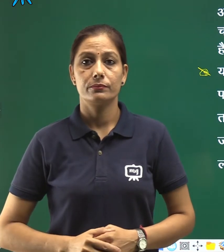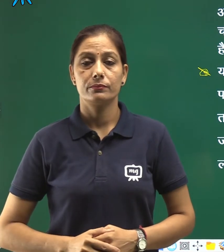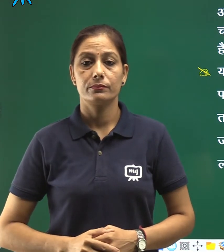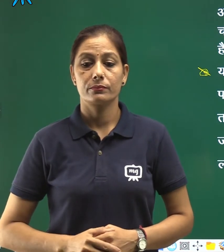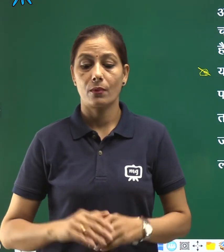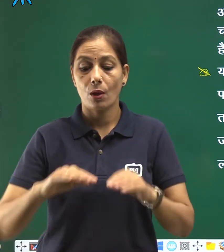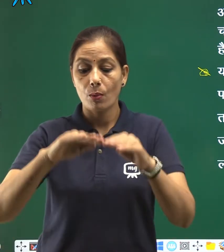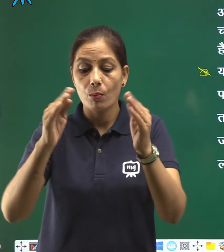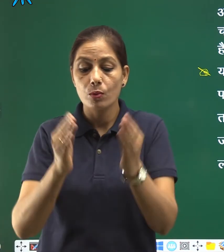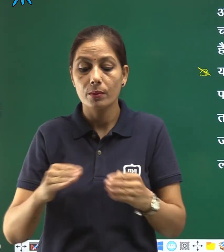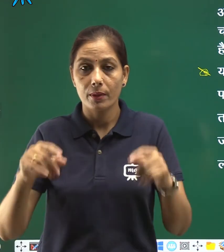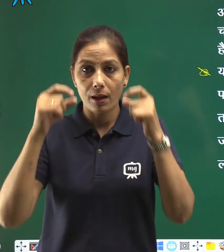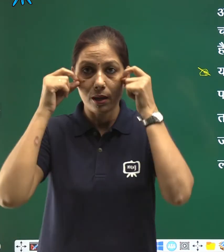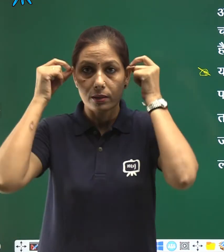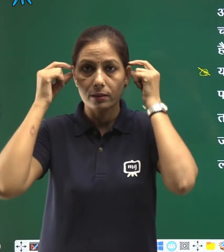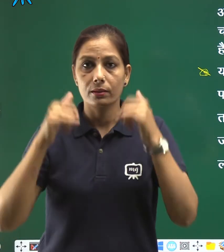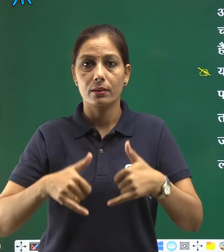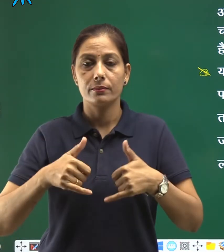मूर्ति पर लगा देता था।